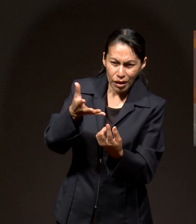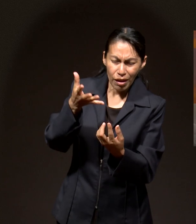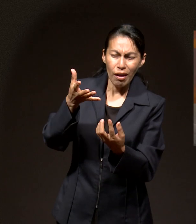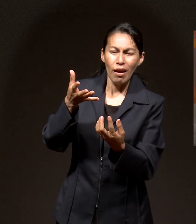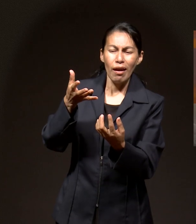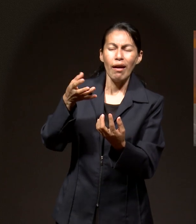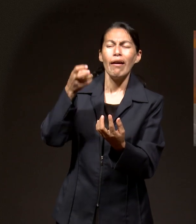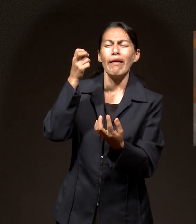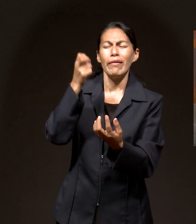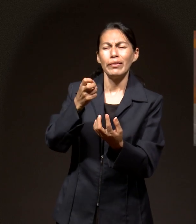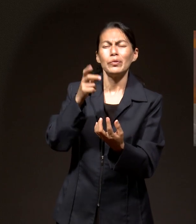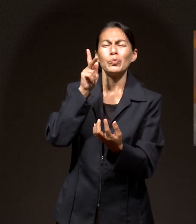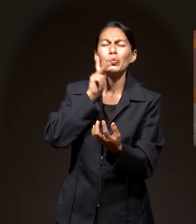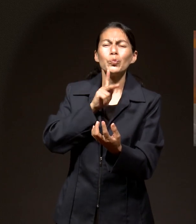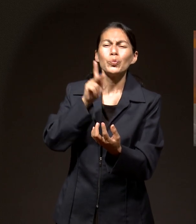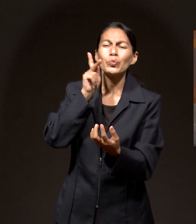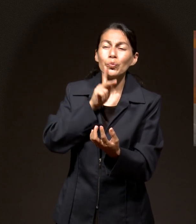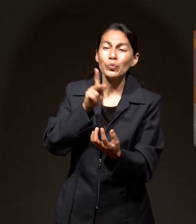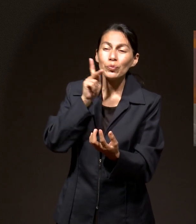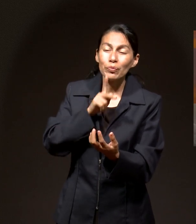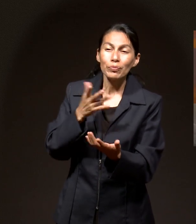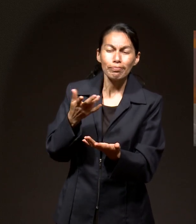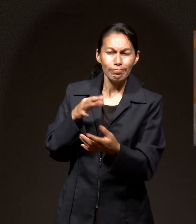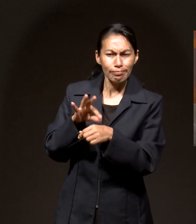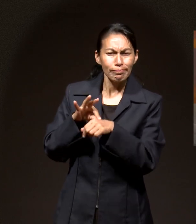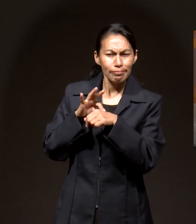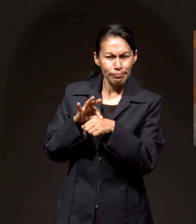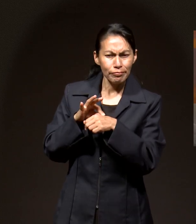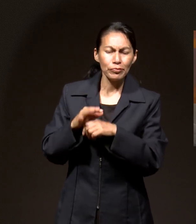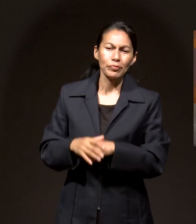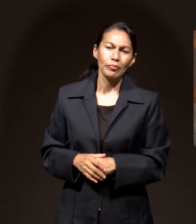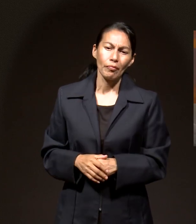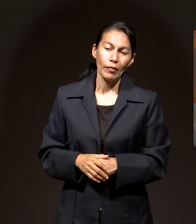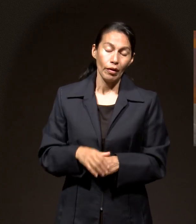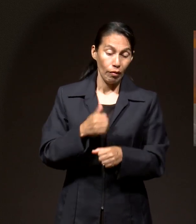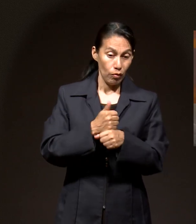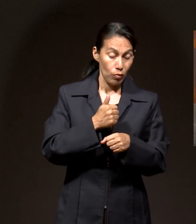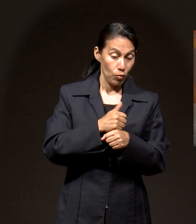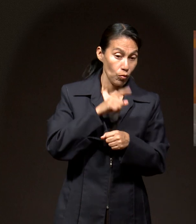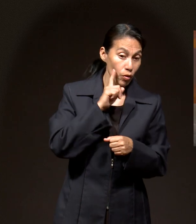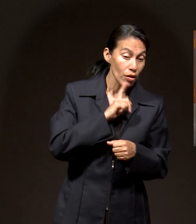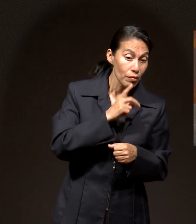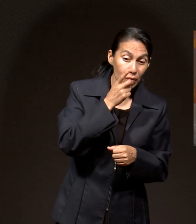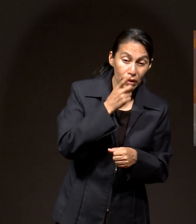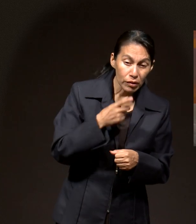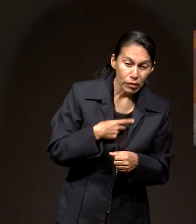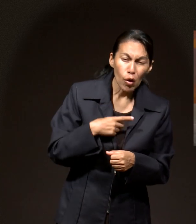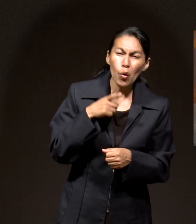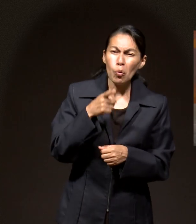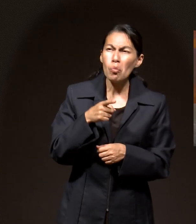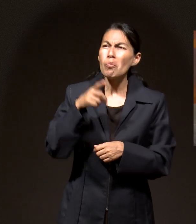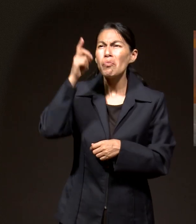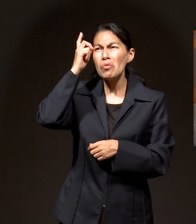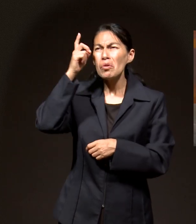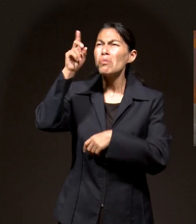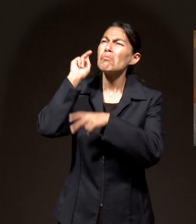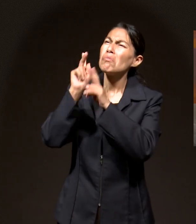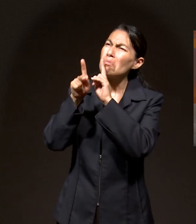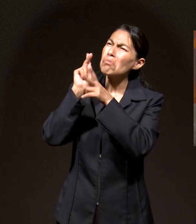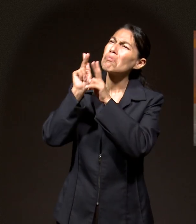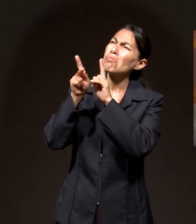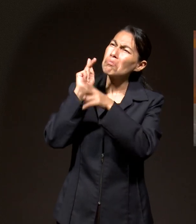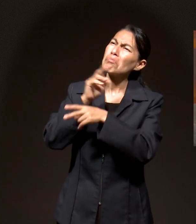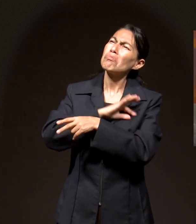en su creación, donde tenemos una de las mayores pruebas, ¿no? De eso. Mi abuela me decía, tú le puedes a él contar lo que